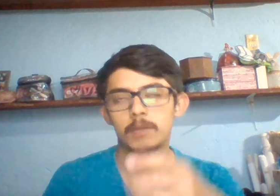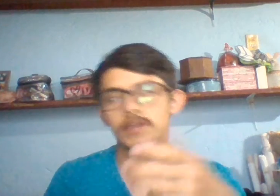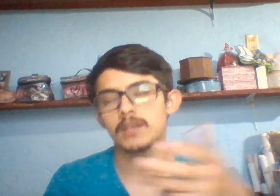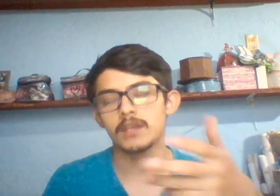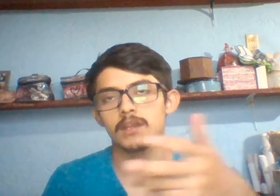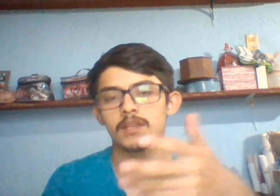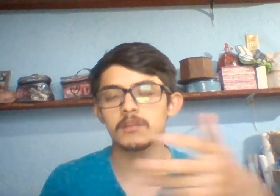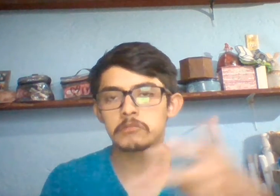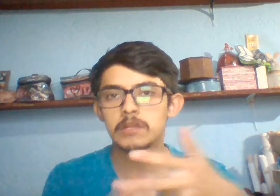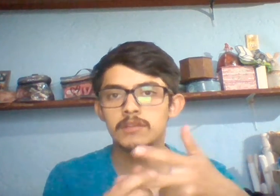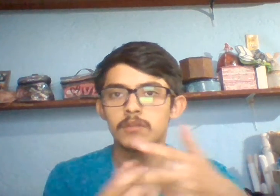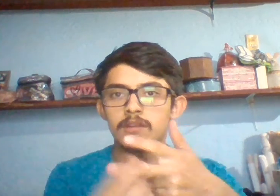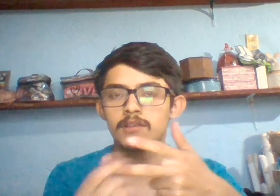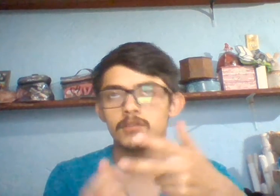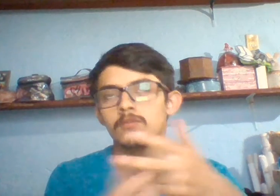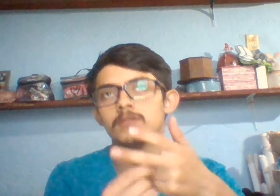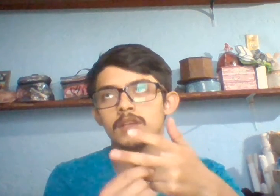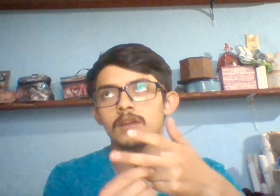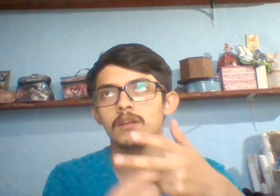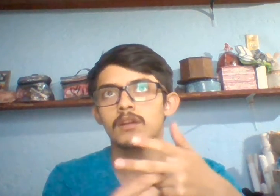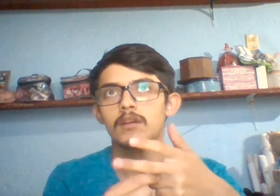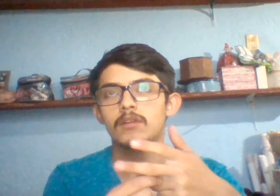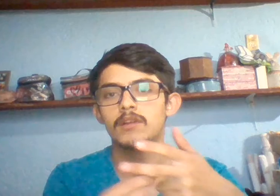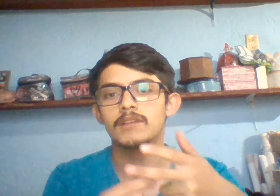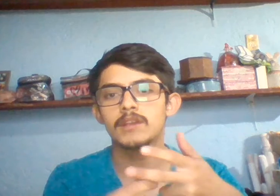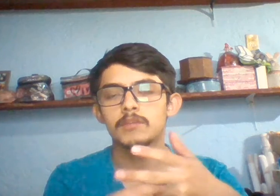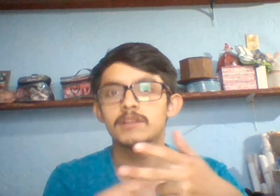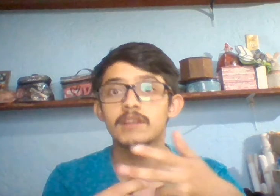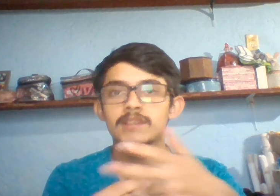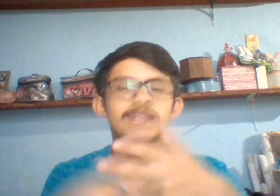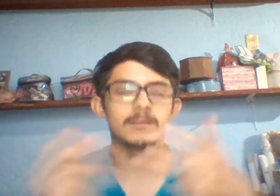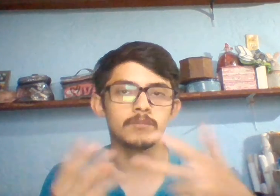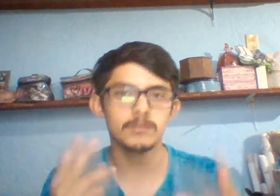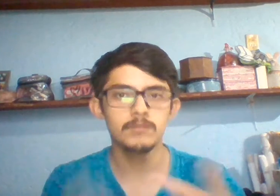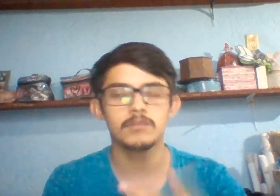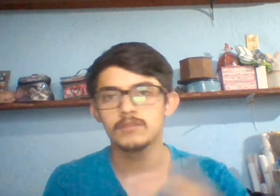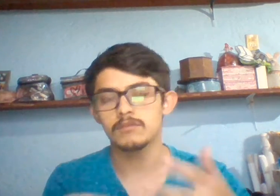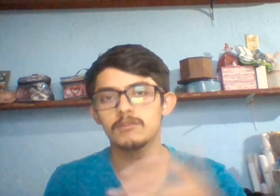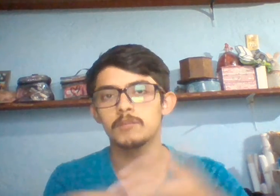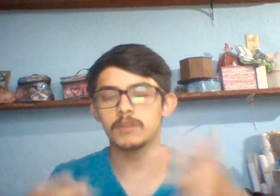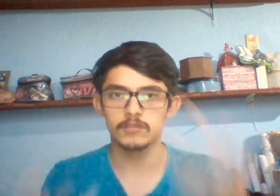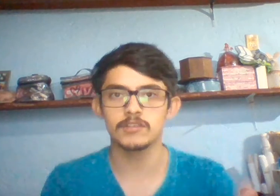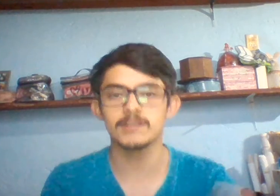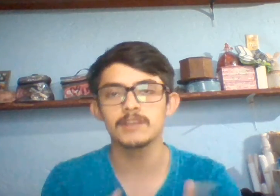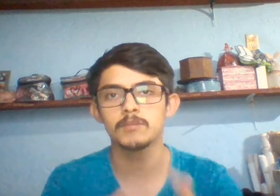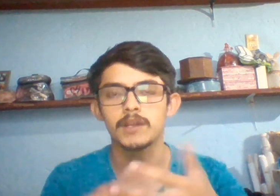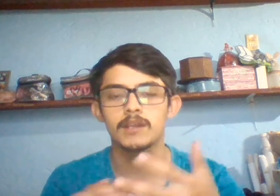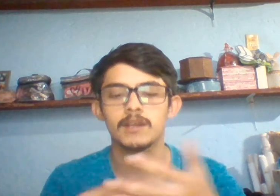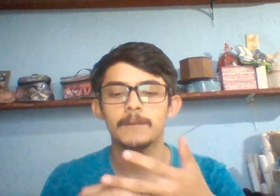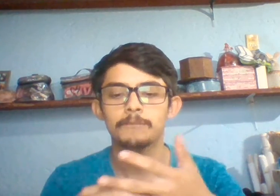aparte que tiene una simbolización, bueno, tiene, ahora sí que se puede decir que está a tiempo, por eso se ponen los coches a tiempo para que